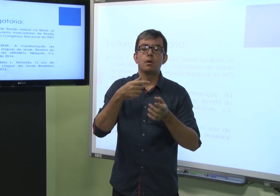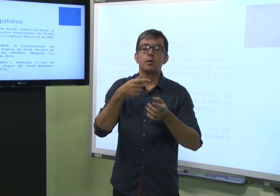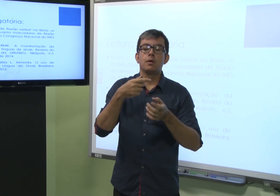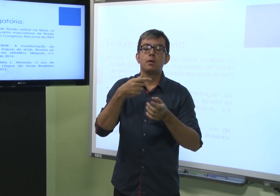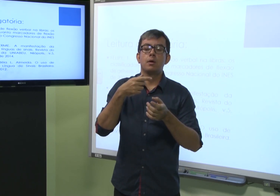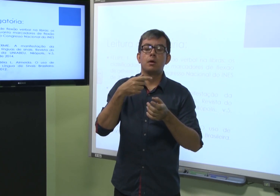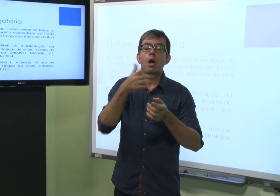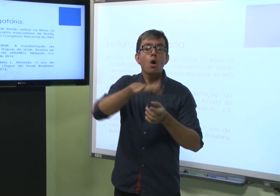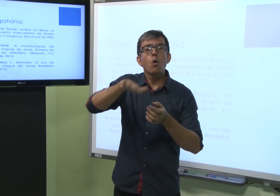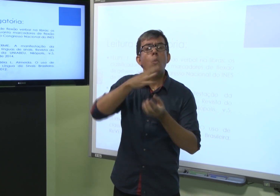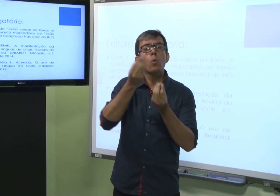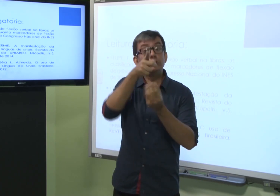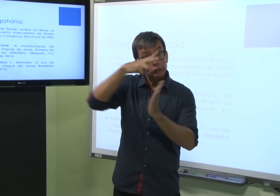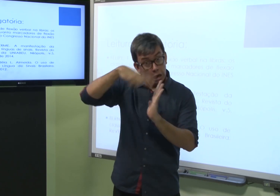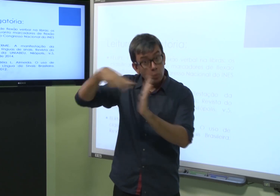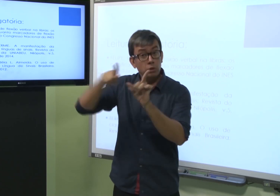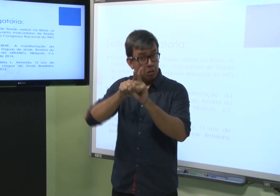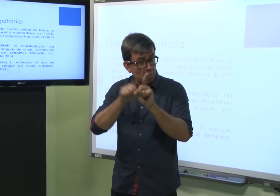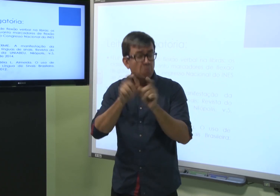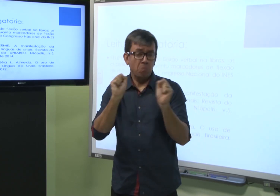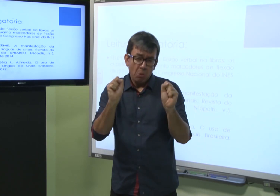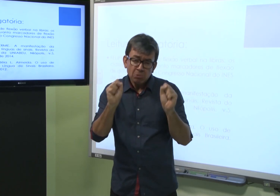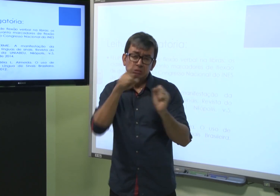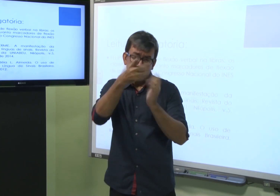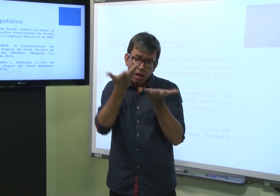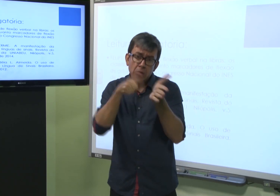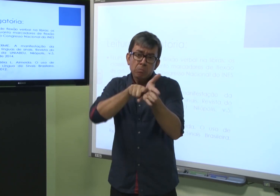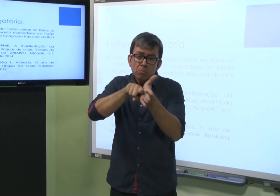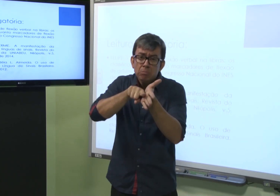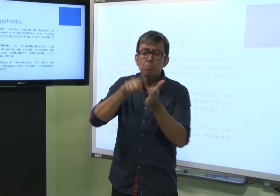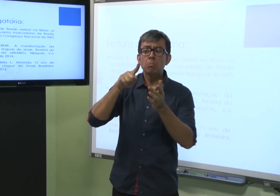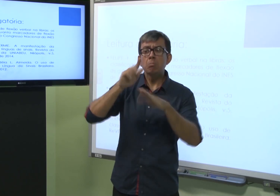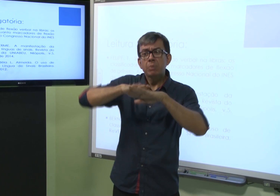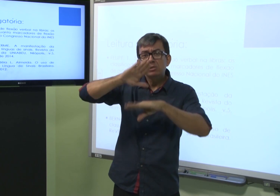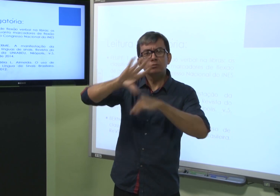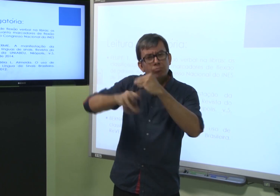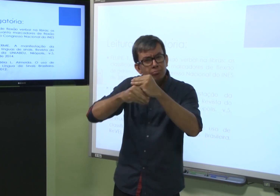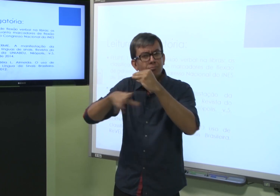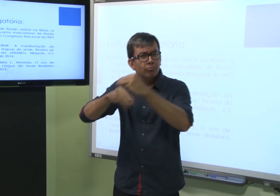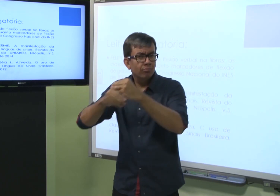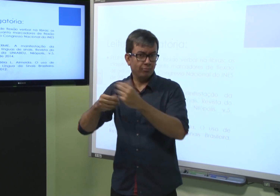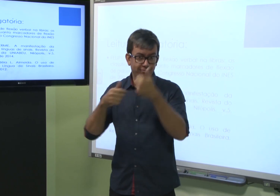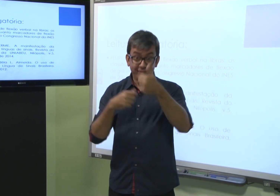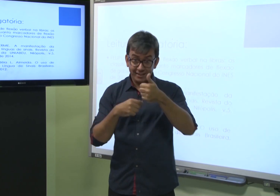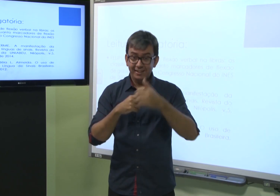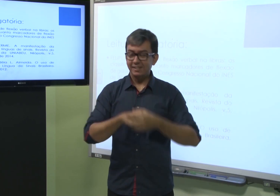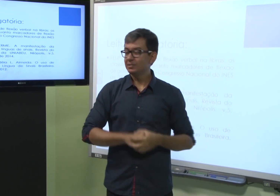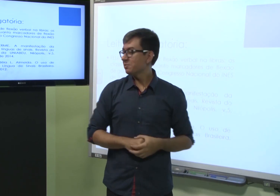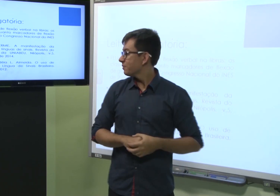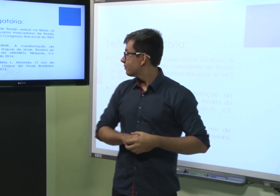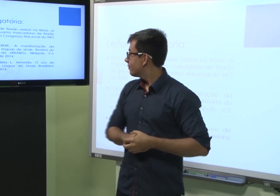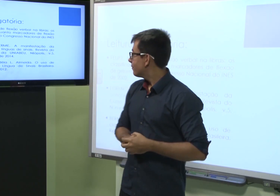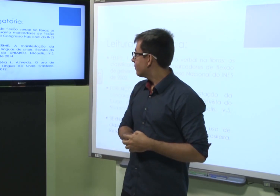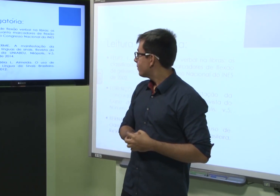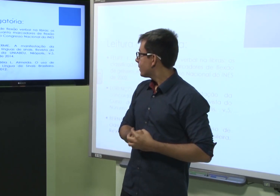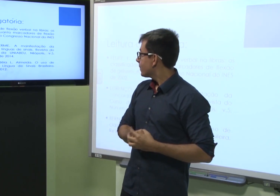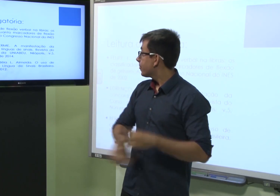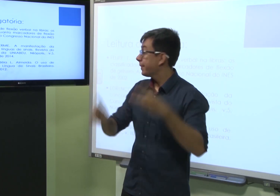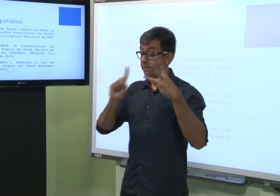É muito boa a leitura porque, se vocês quiserem pesquisarem outros textos como complemento,